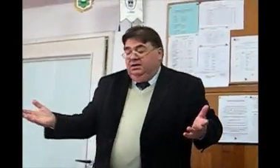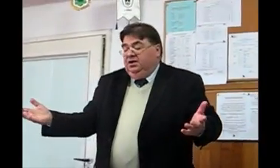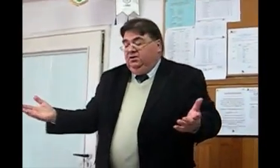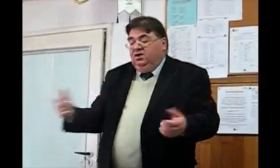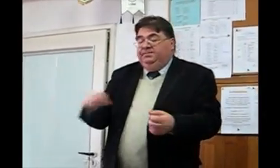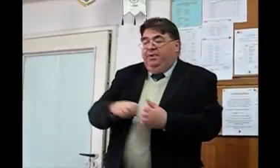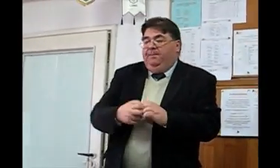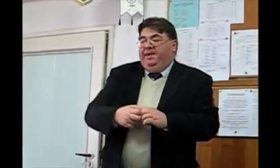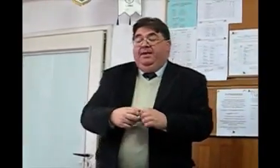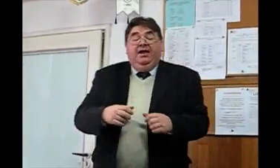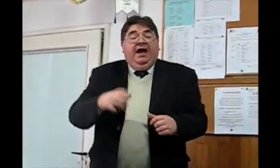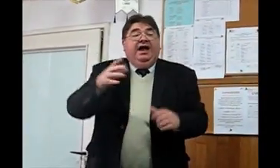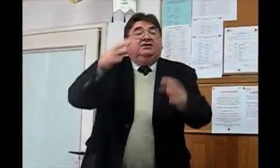To jest problem.